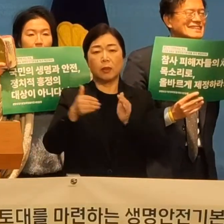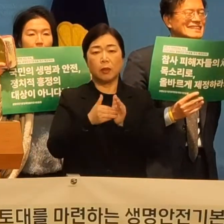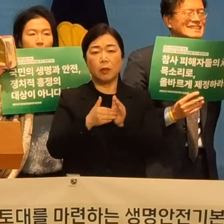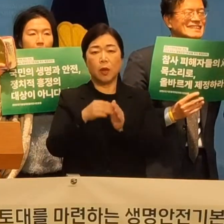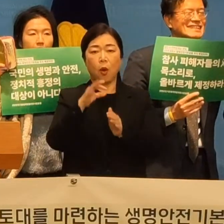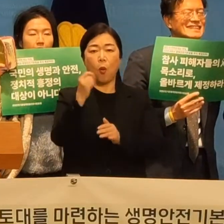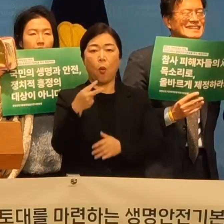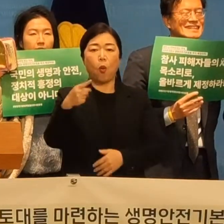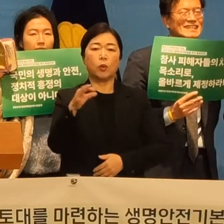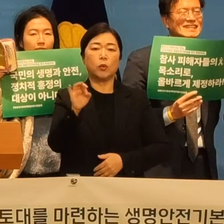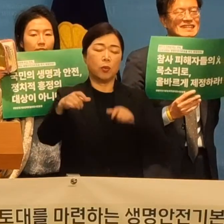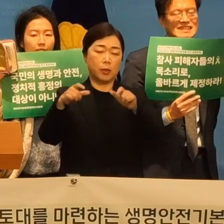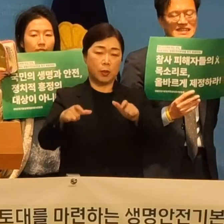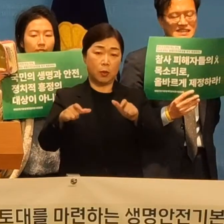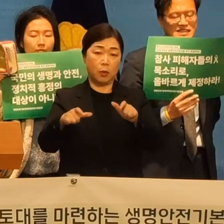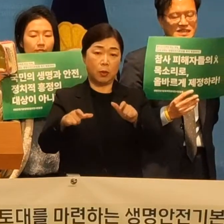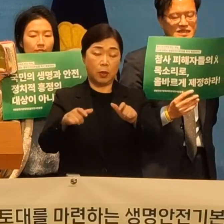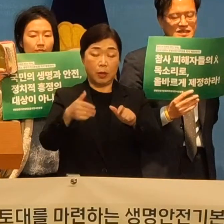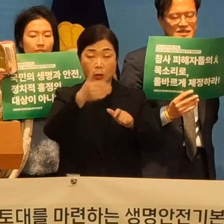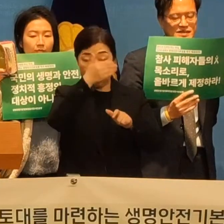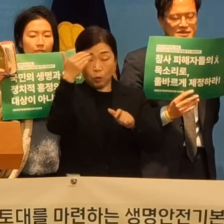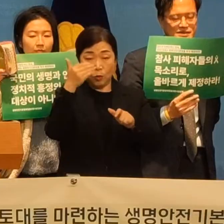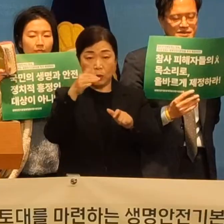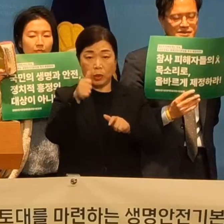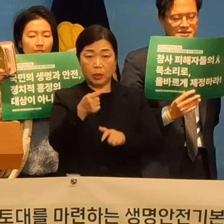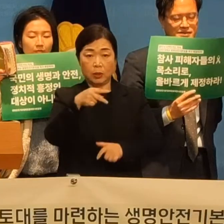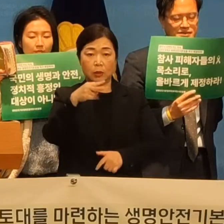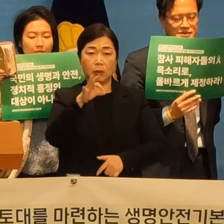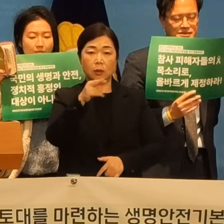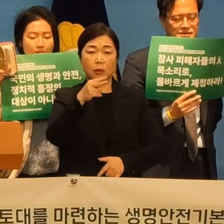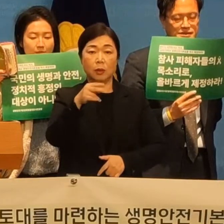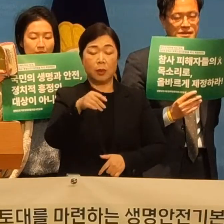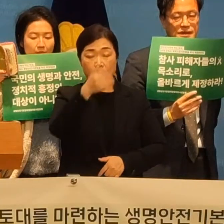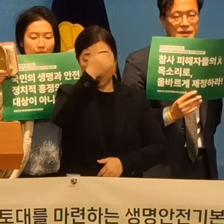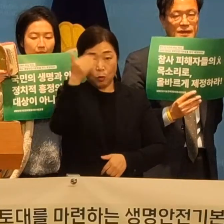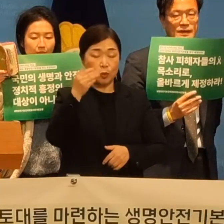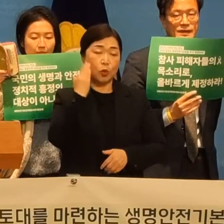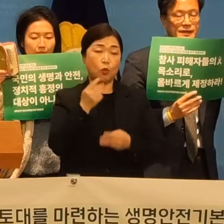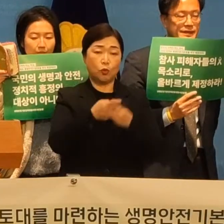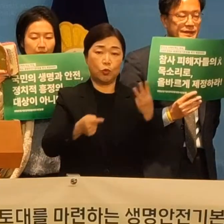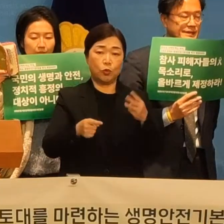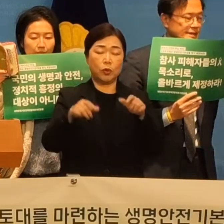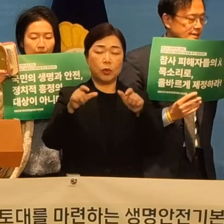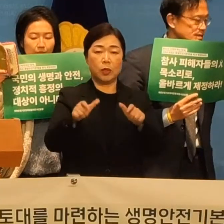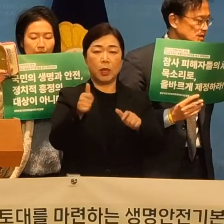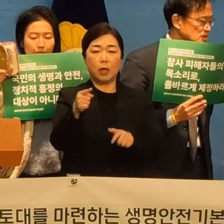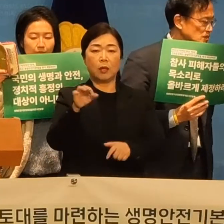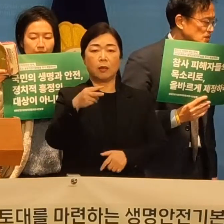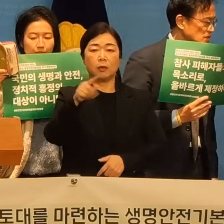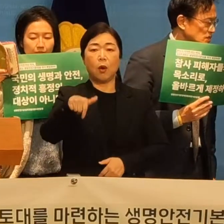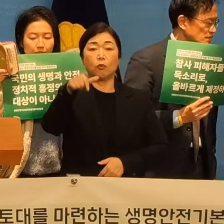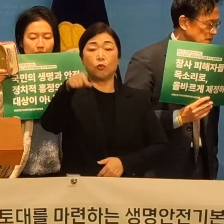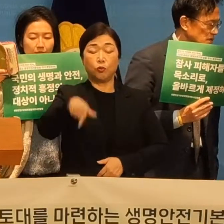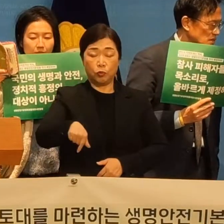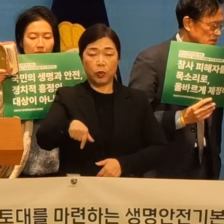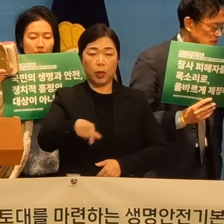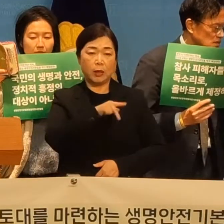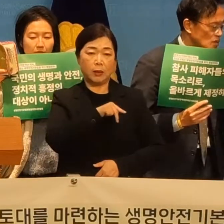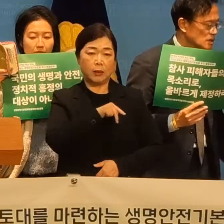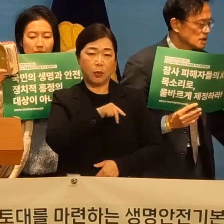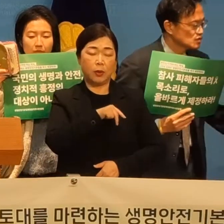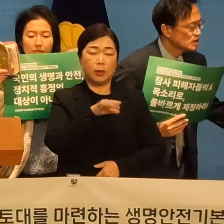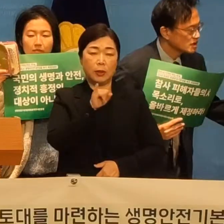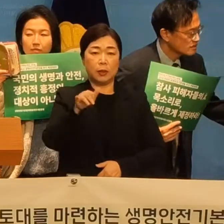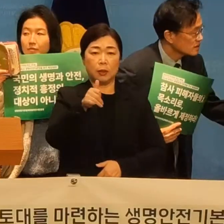오송을 지역구로 두고 있는 청주시 흥덕구의 이현희 의원입니다. 오송 참사 유가족들의 그런 간절한